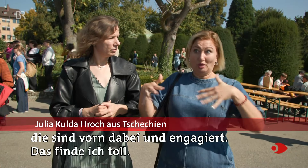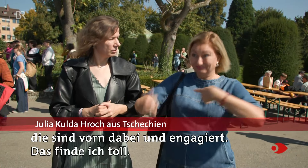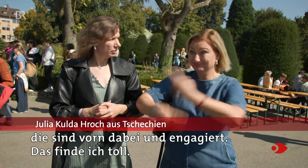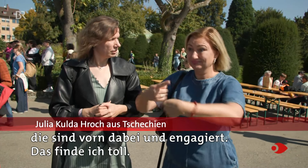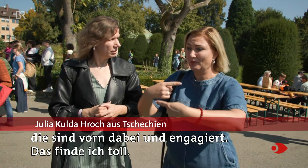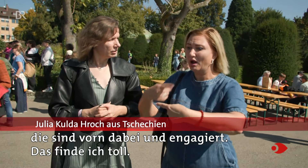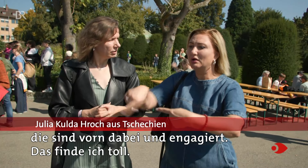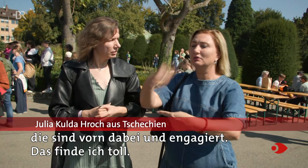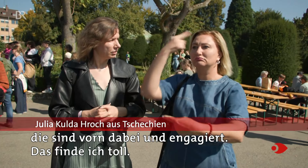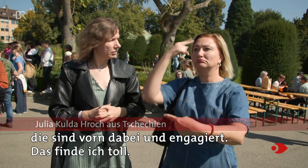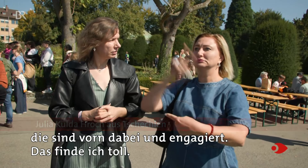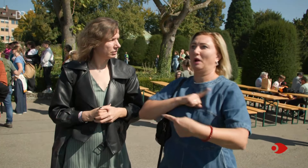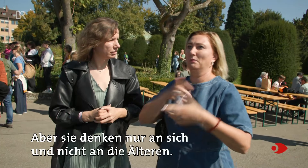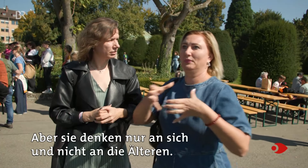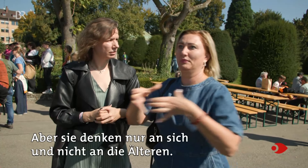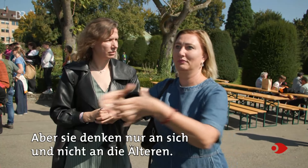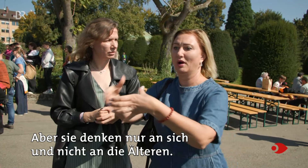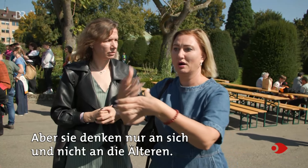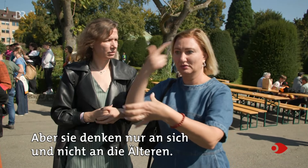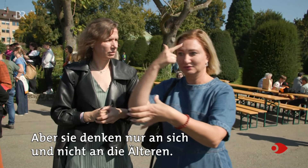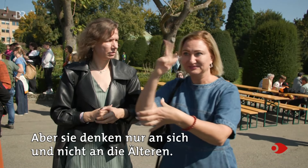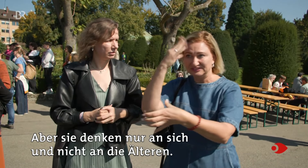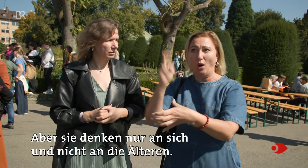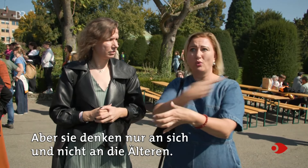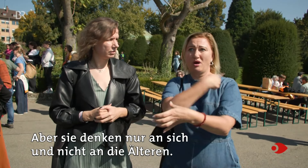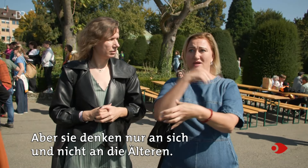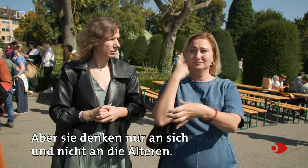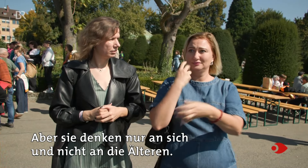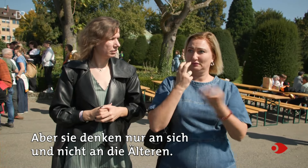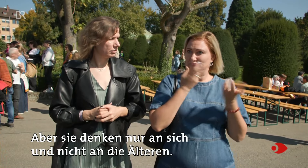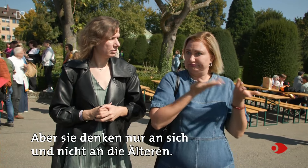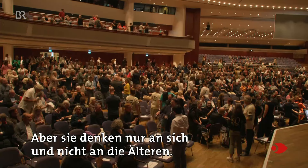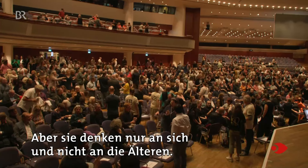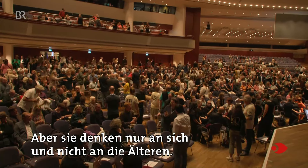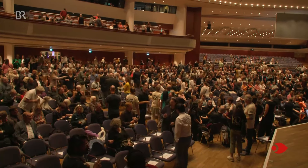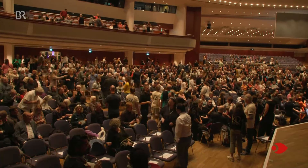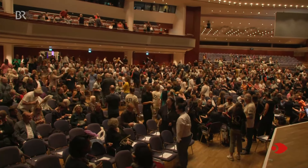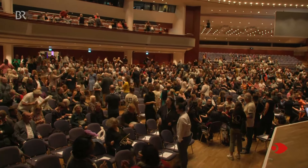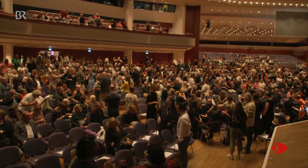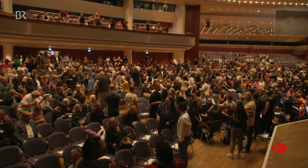dabei und engagiert. Das finde ich toll. Aber sie denken nur an sich und nicht an die Älteren.